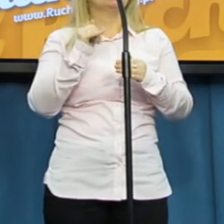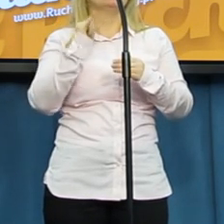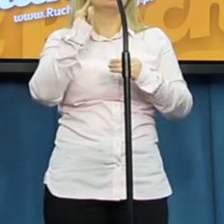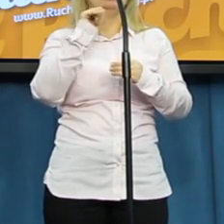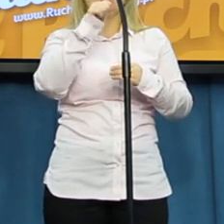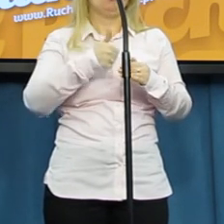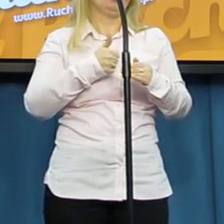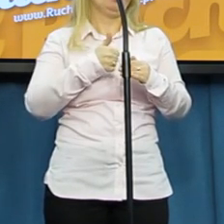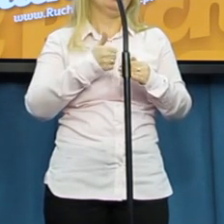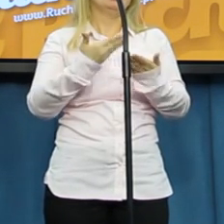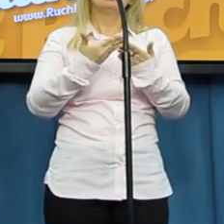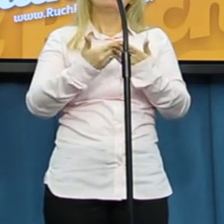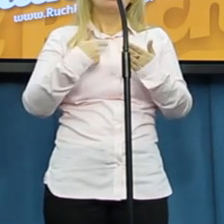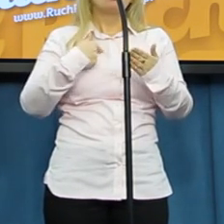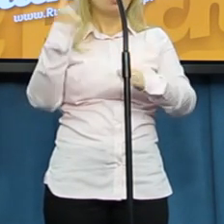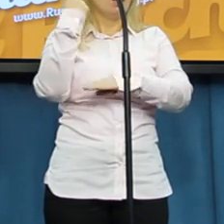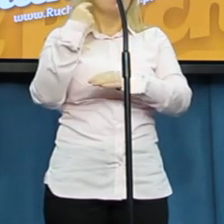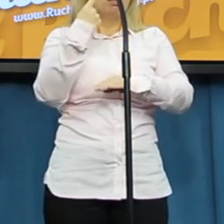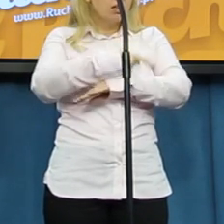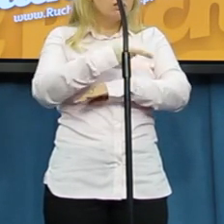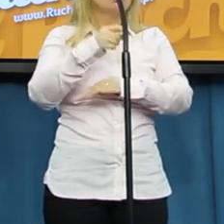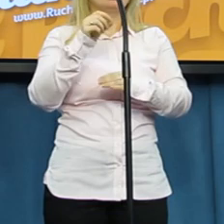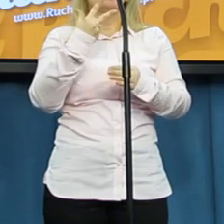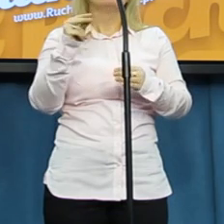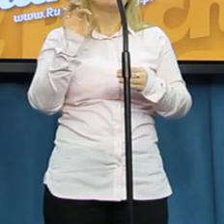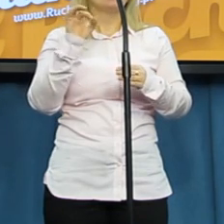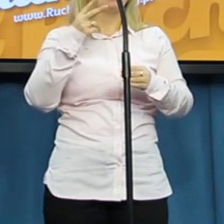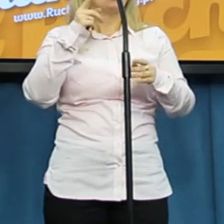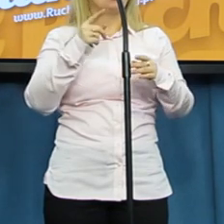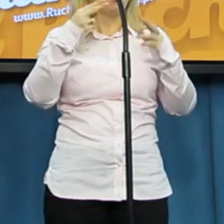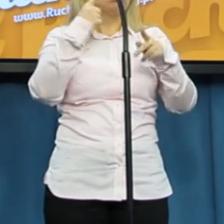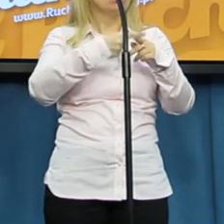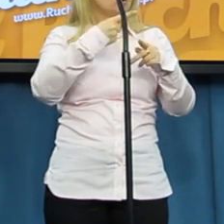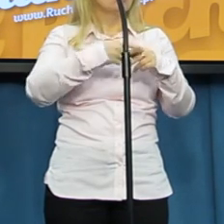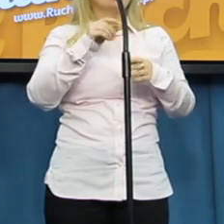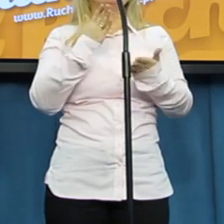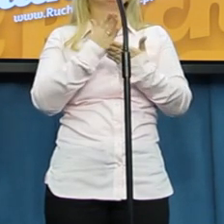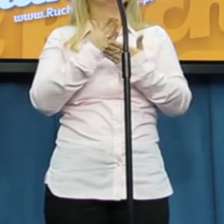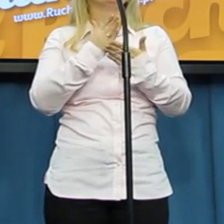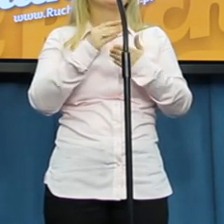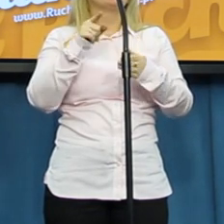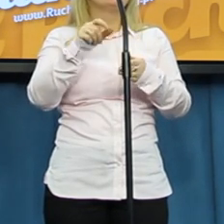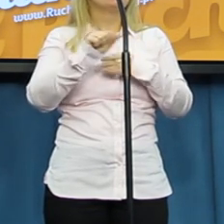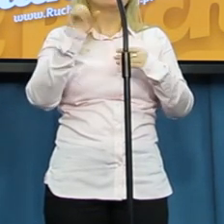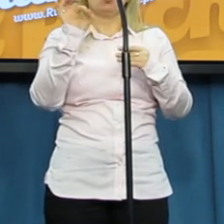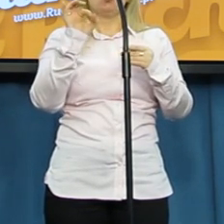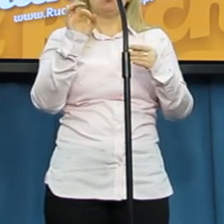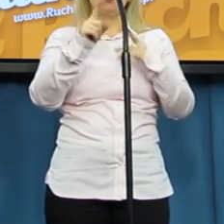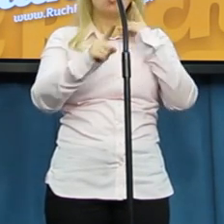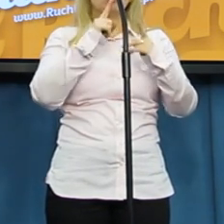o przyszłości Europy i stąd moja deklaracja. To nie jest rozmowa o członkostwie, to nie jest rozmowa o gestach, tylko to jest rozmowa o ciężkiej